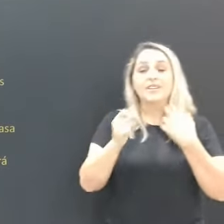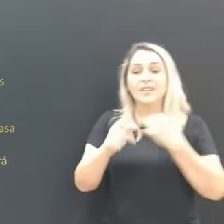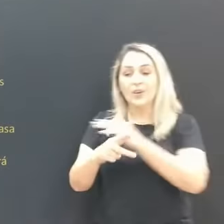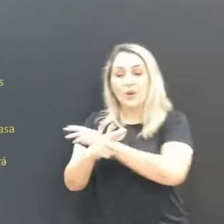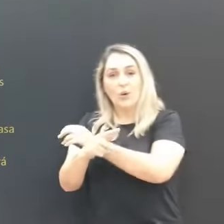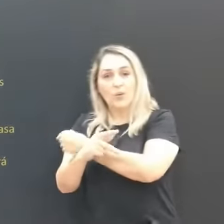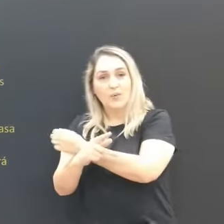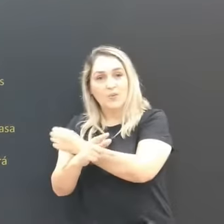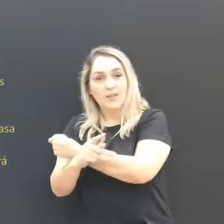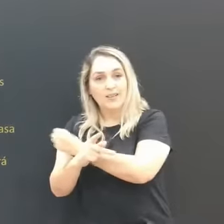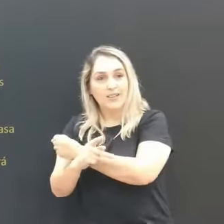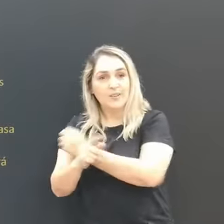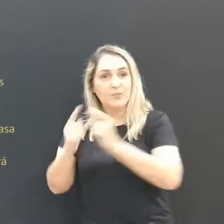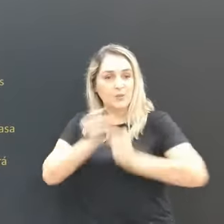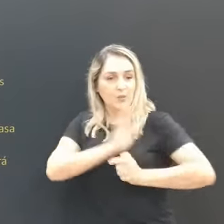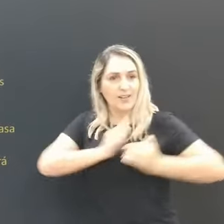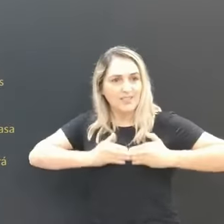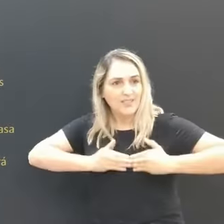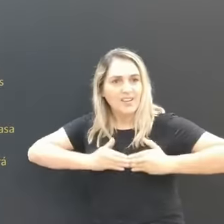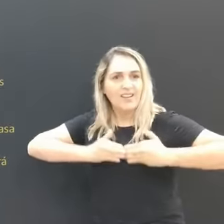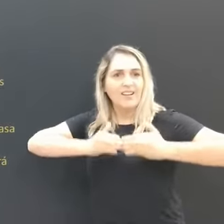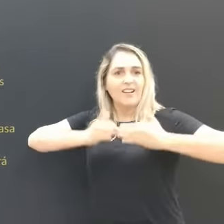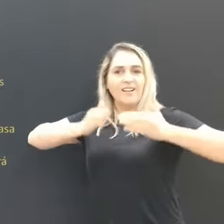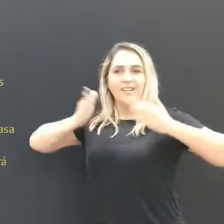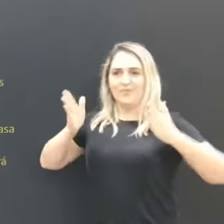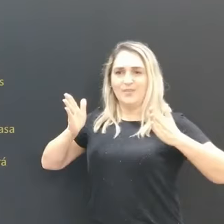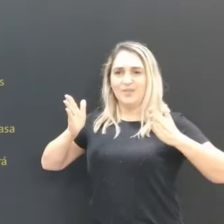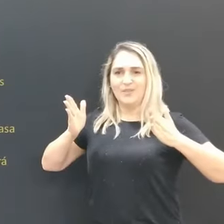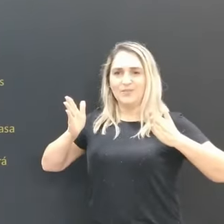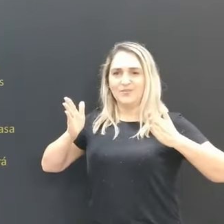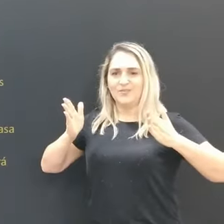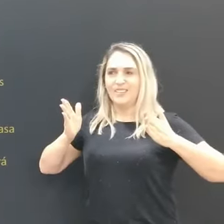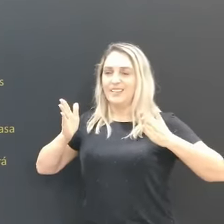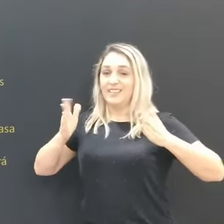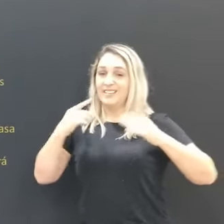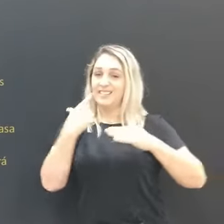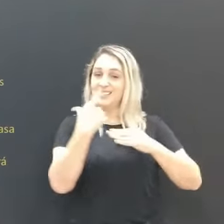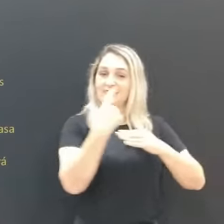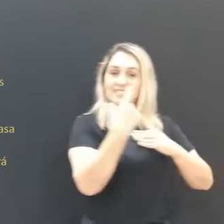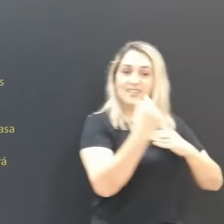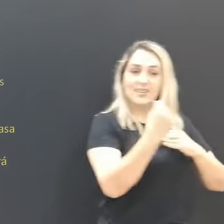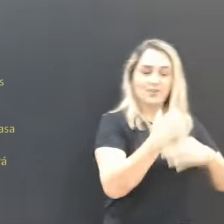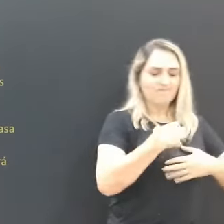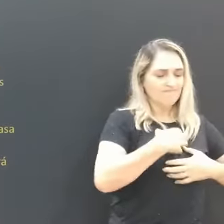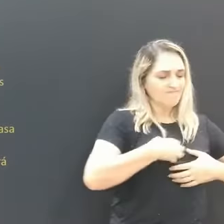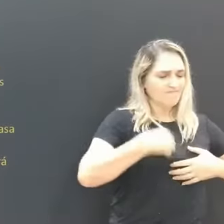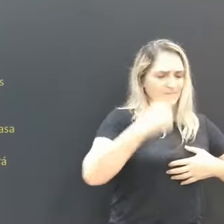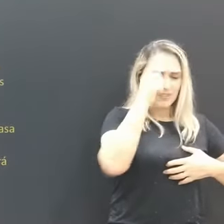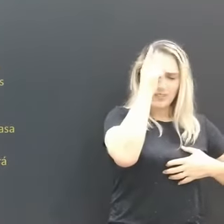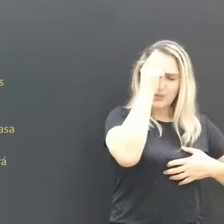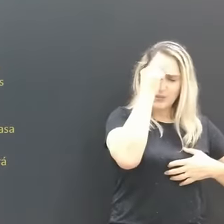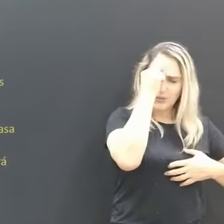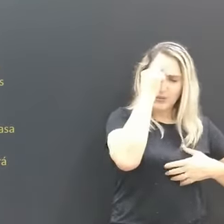humilhado. Então, olha só que interessante, né? O publicano, ele se sentiu aliviado ao sair do